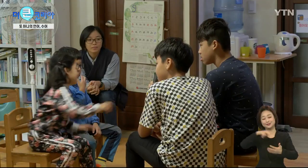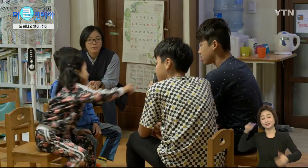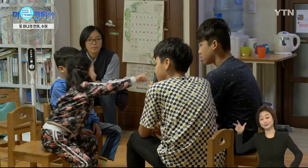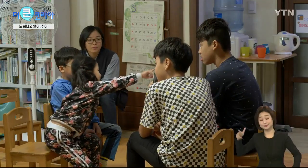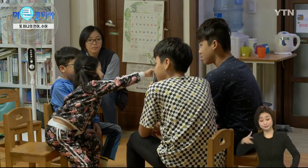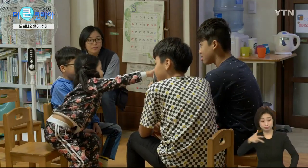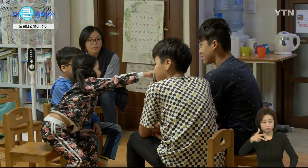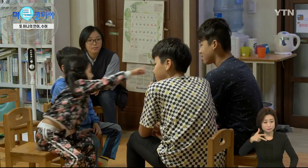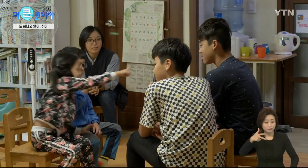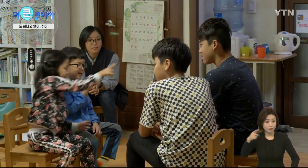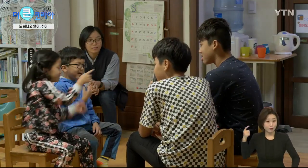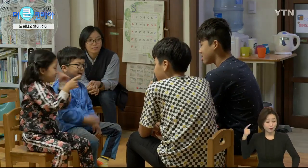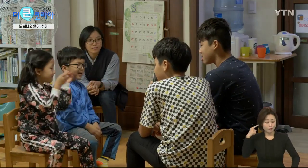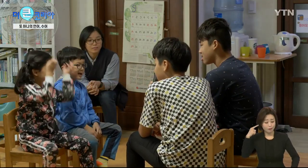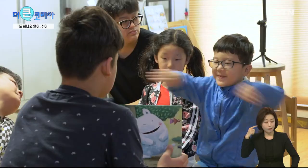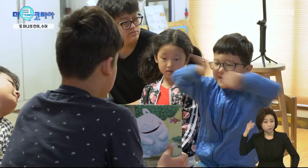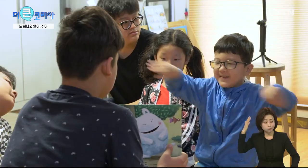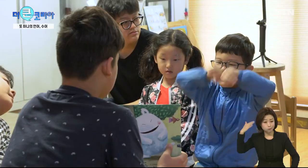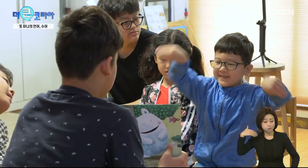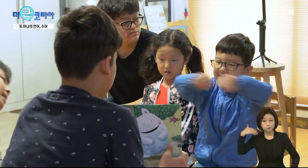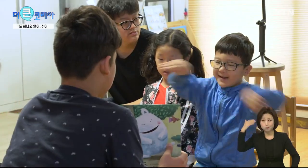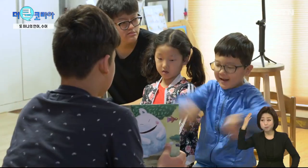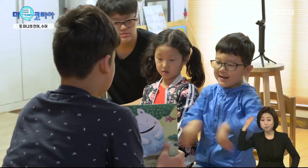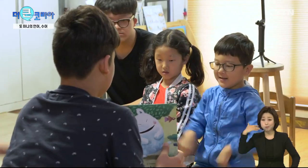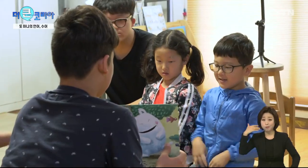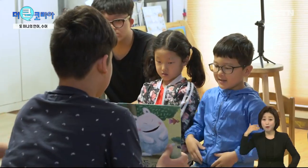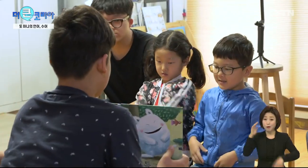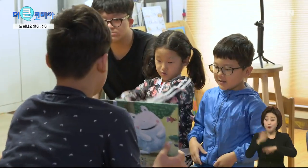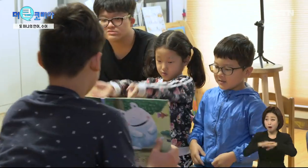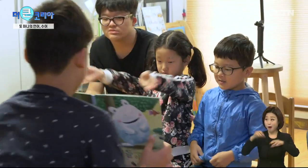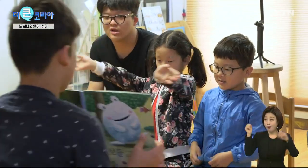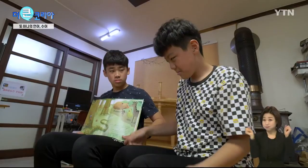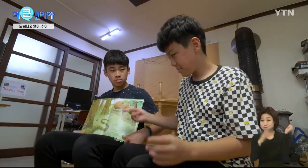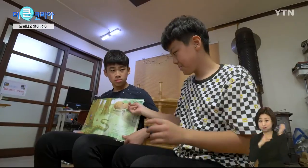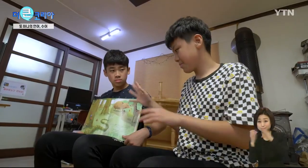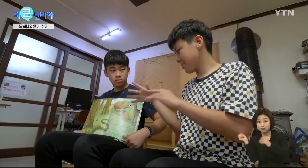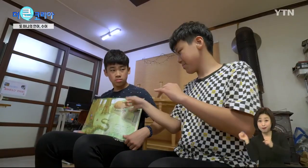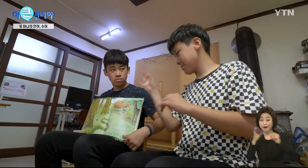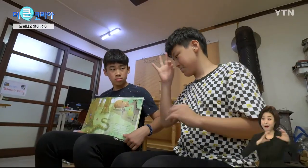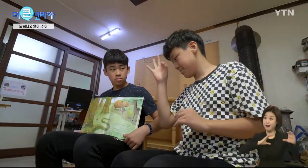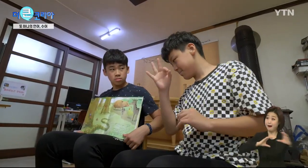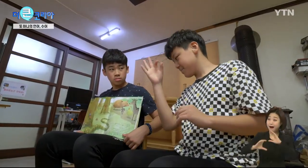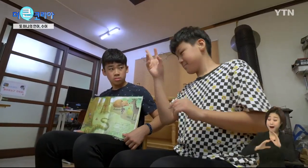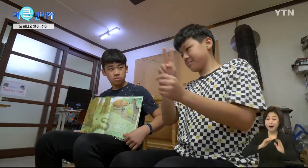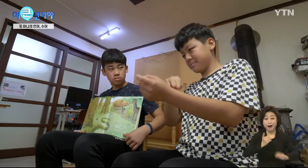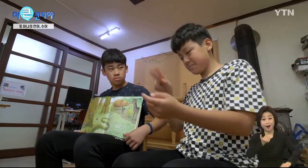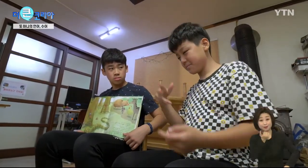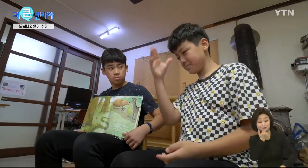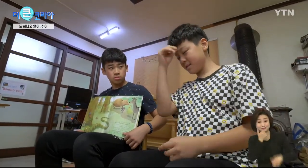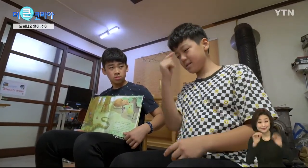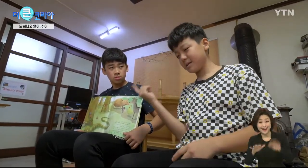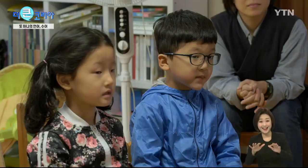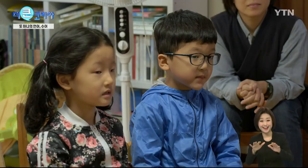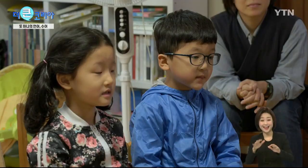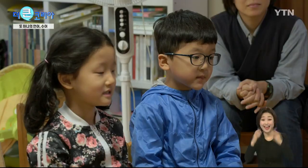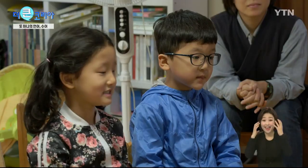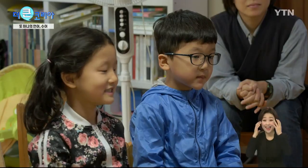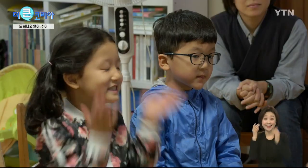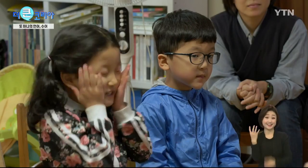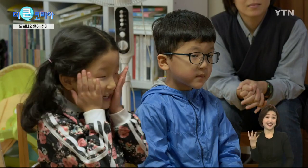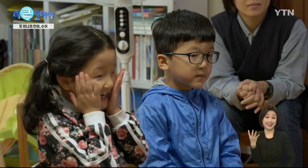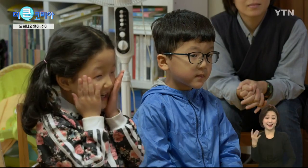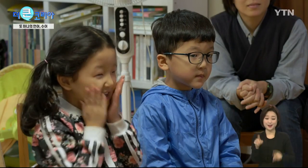취재진에게는 아무 목소리도 들리지 않지만 아이들은 손으로 소통하고 웃습니다. 소보사에는